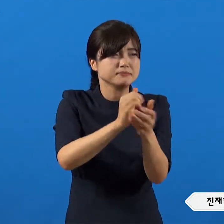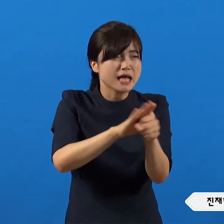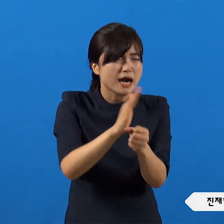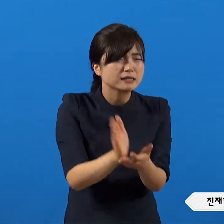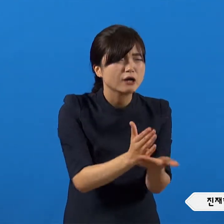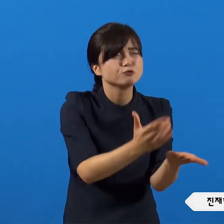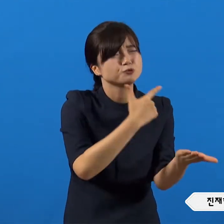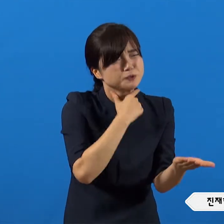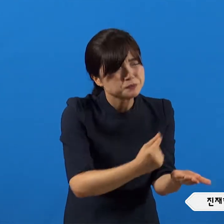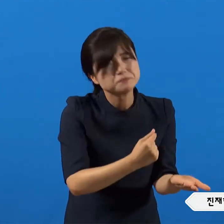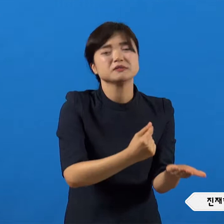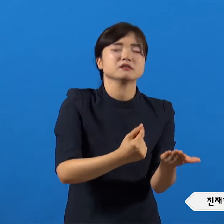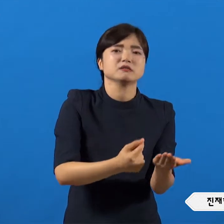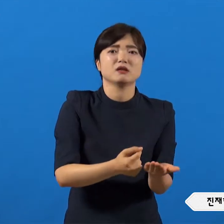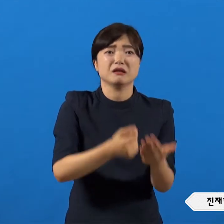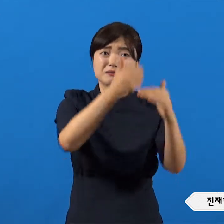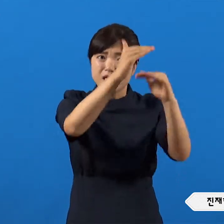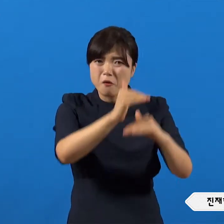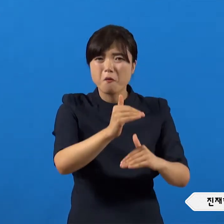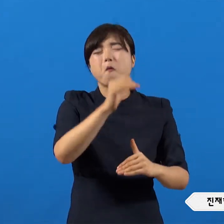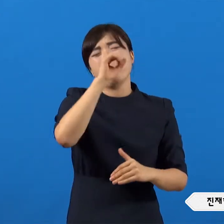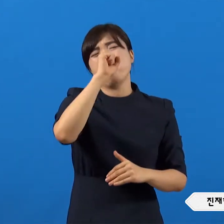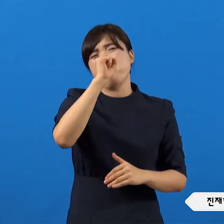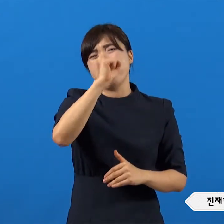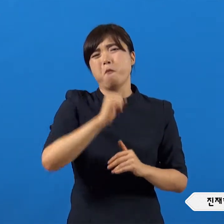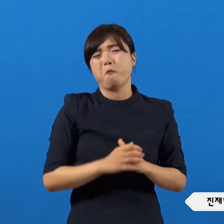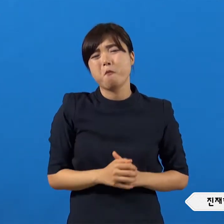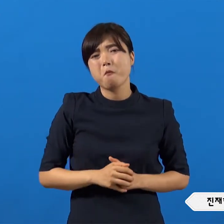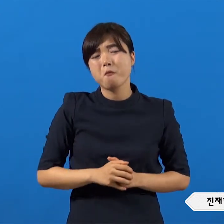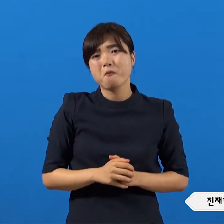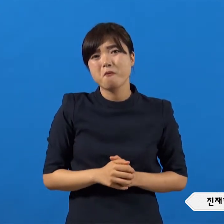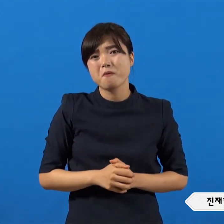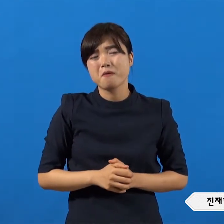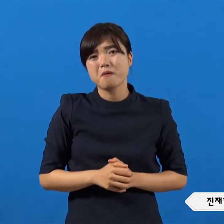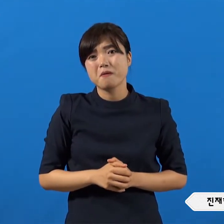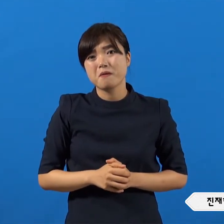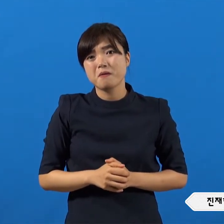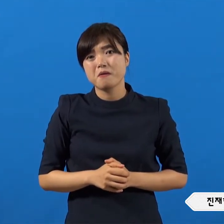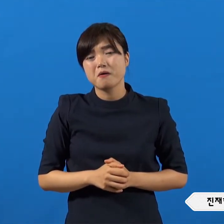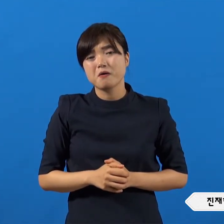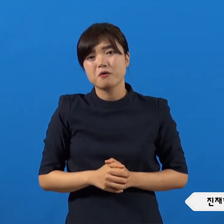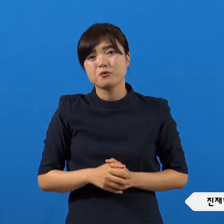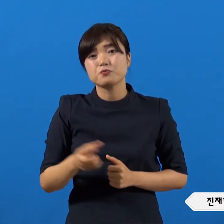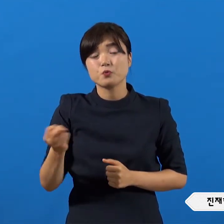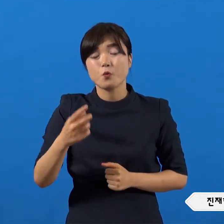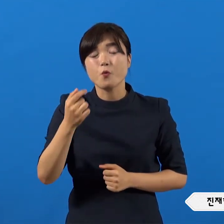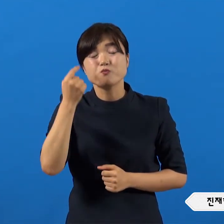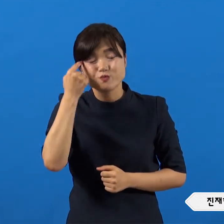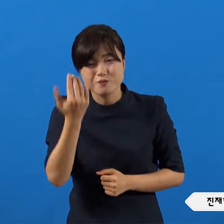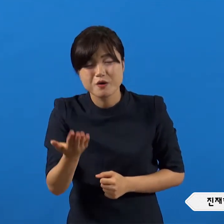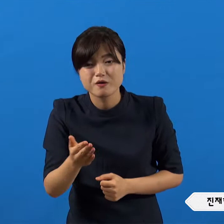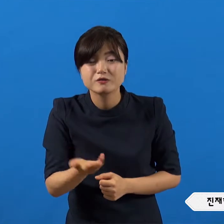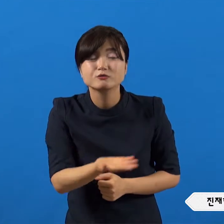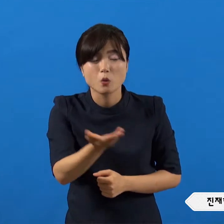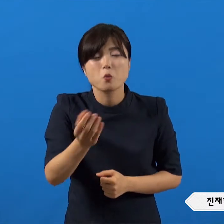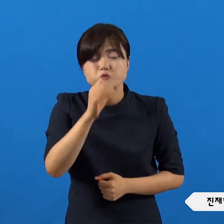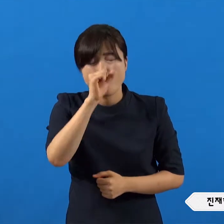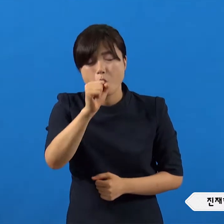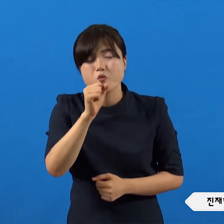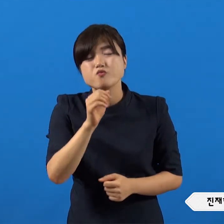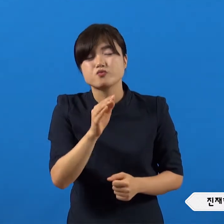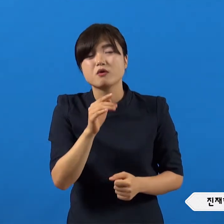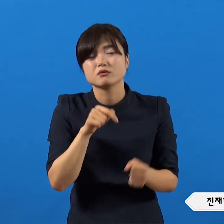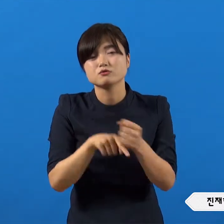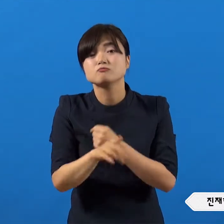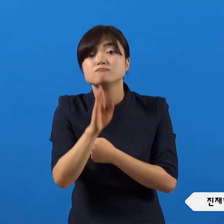싶습니다. 그것도 참 좋은 이유입니다. 그리고 제가 이렇게 얘기합니다. 좋은 이유이긴